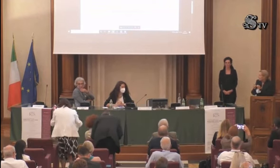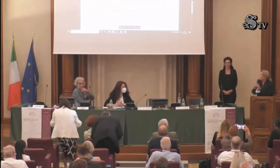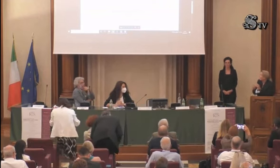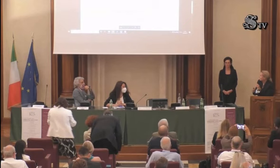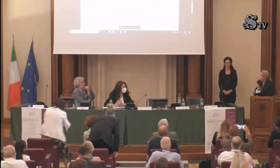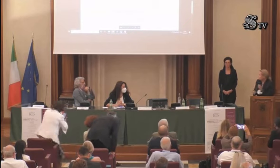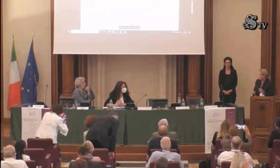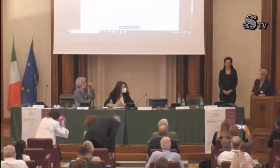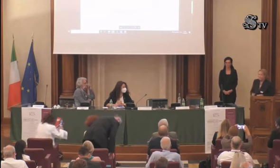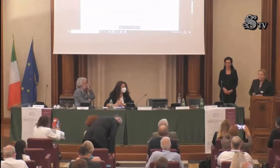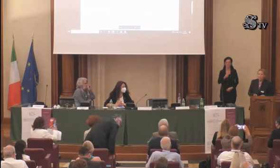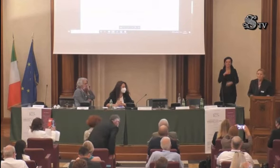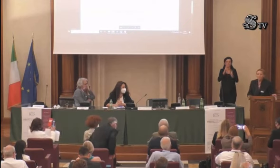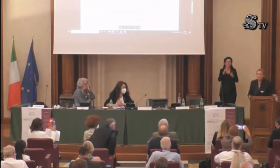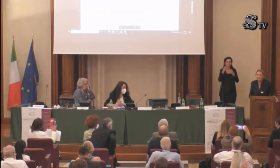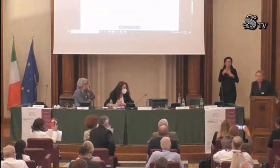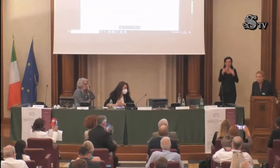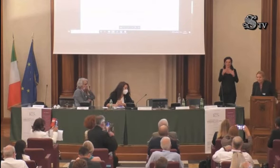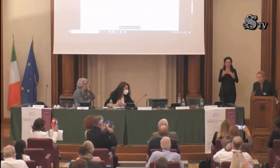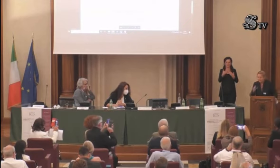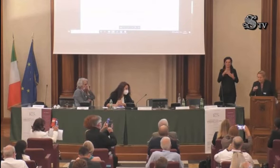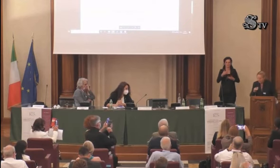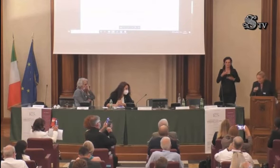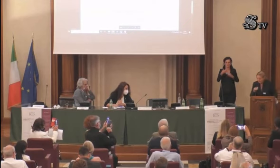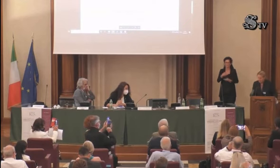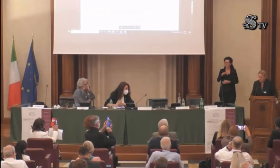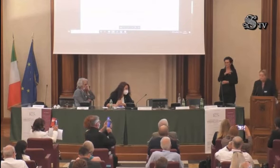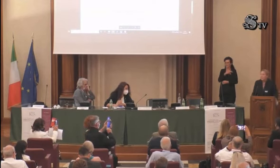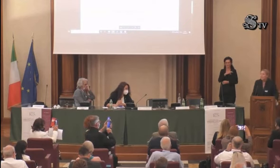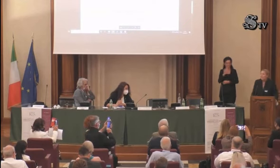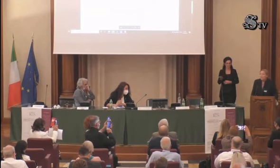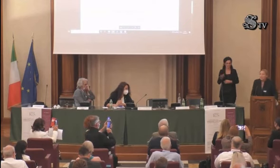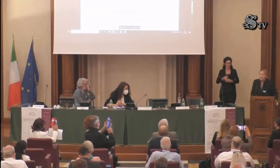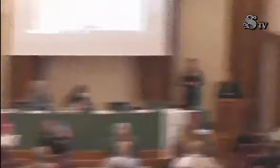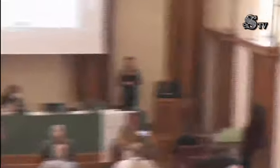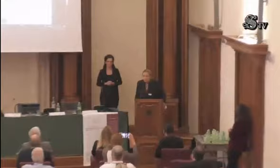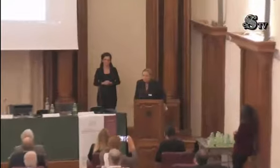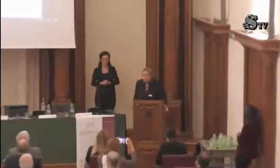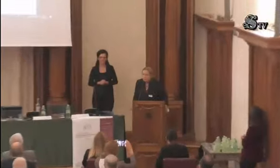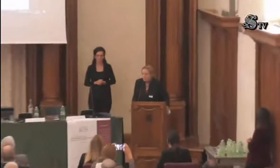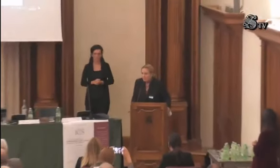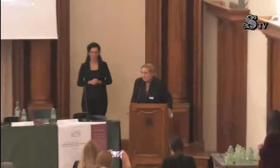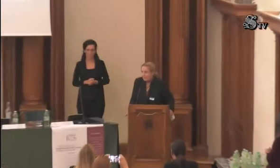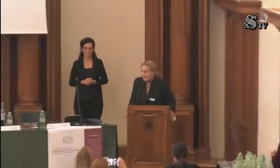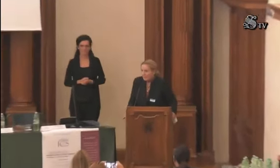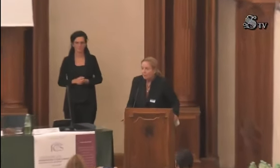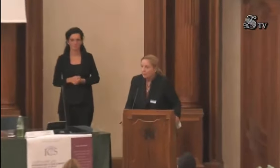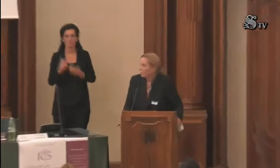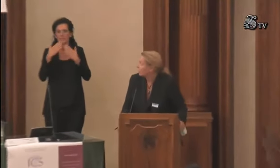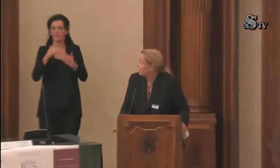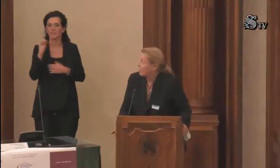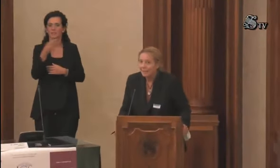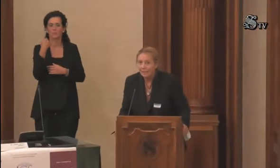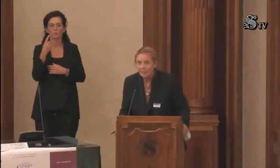Tanto approfitto subito per ringraziare dell'ospitalità la senatrice e naturalmente tutti i colleghi provenienti dai